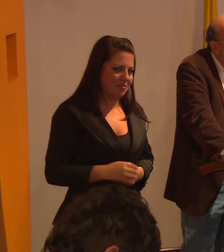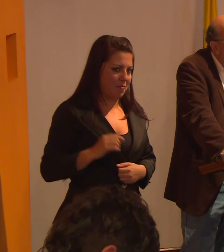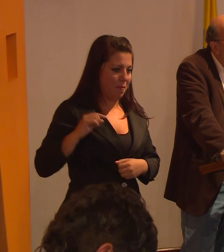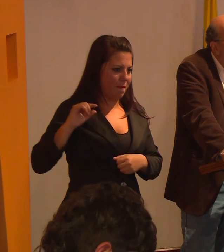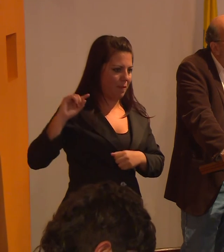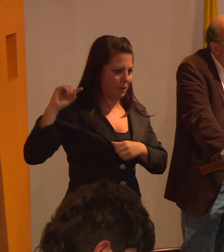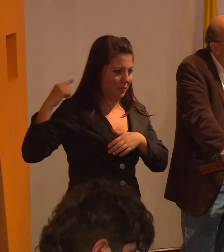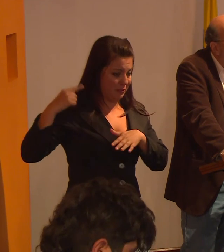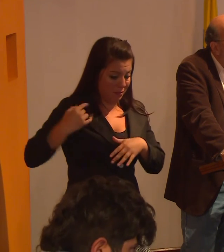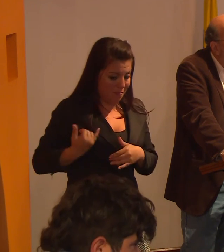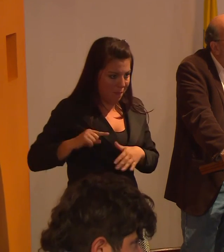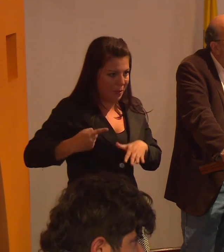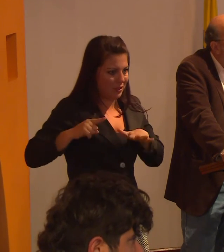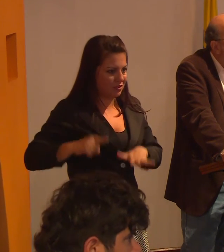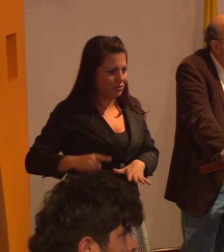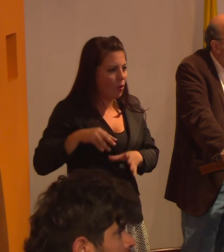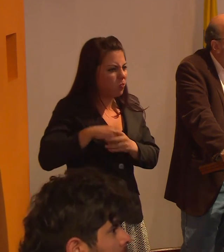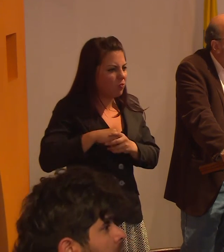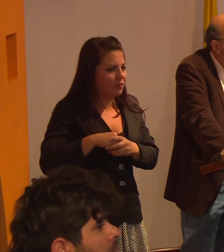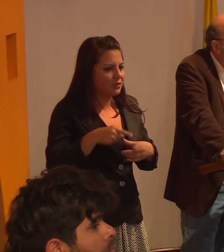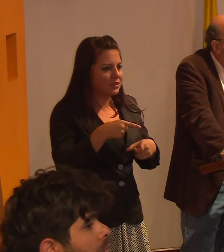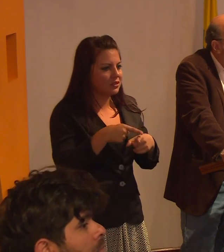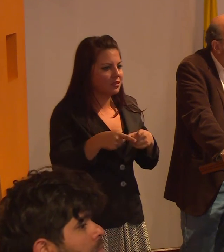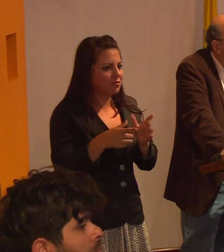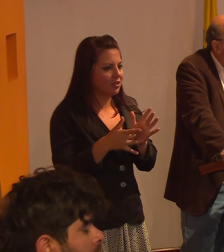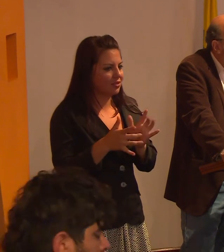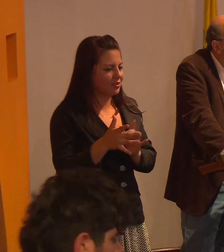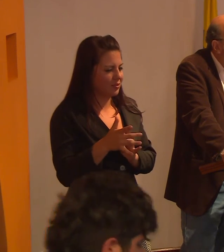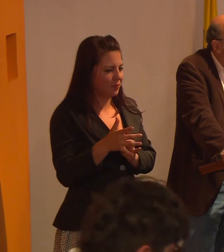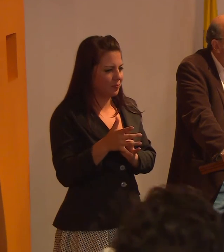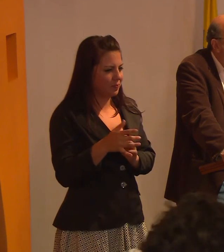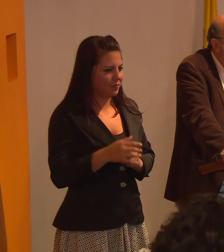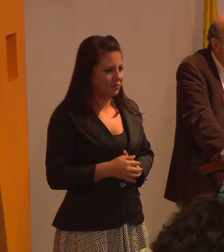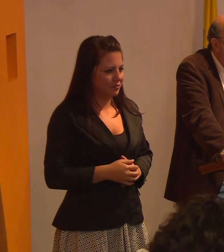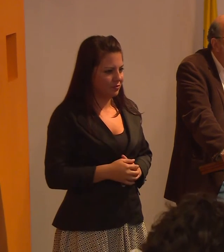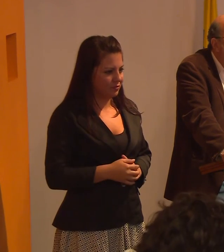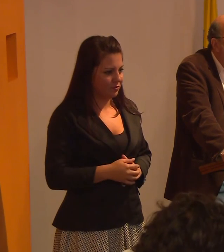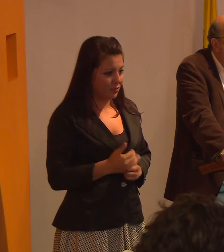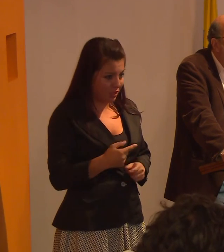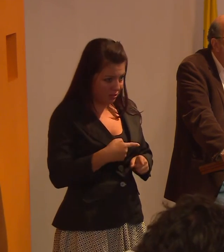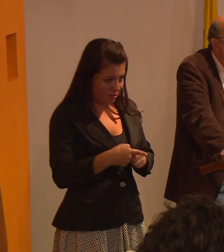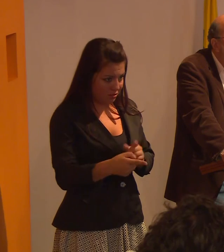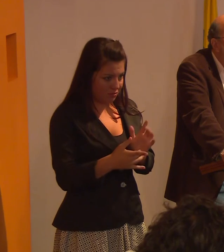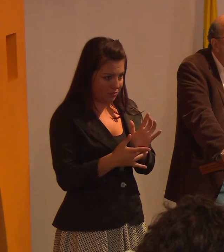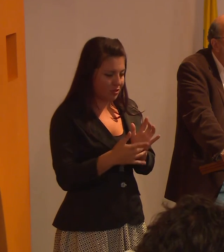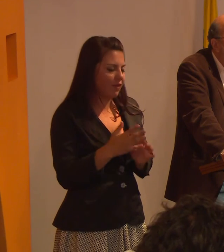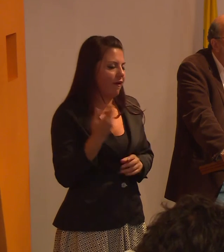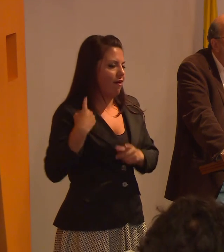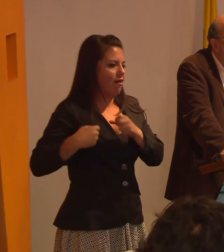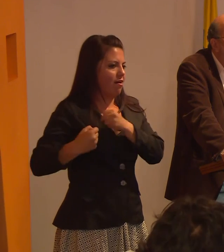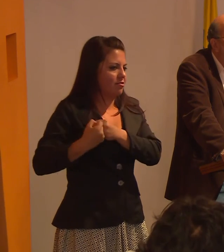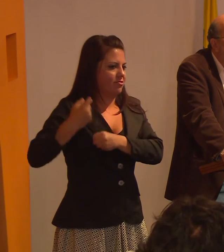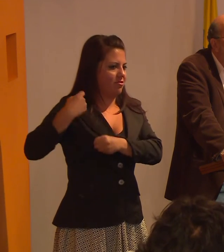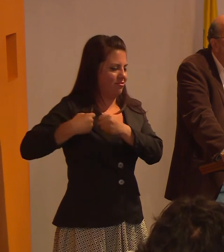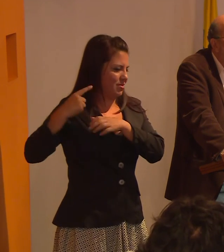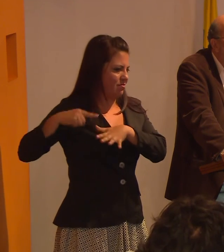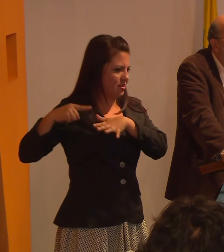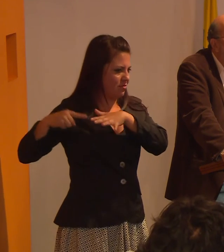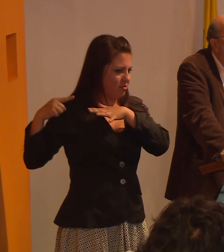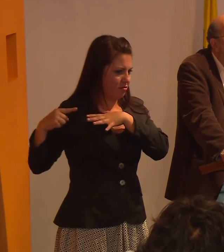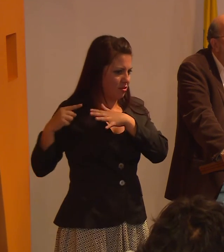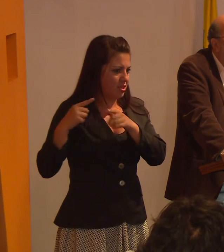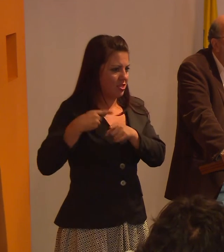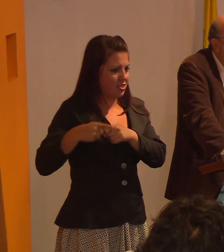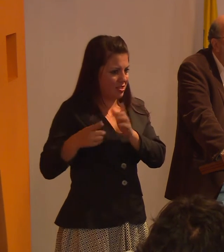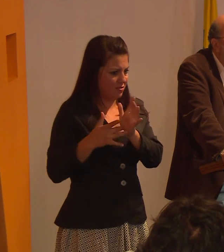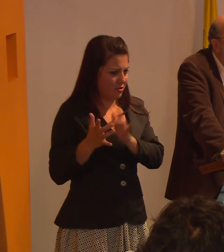en el primer semestre, tenemos la Semana Santa. Y la Semana Santa en esta ocasión, a diferencia de otros semestres anteriores,